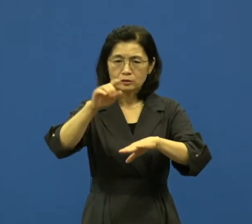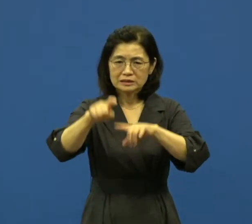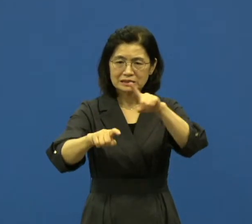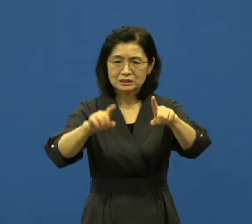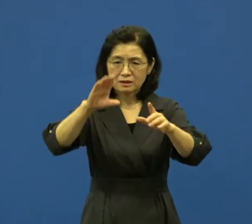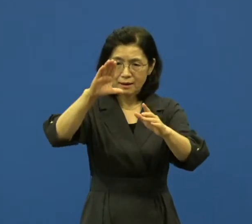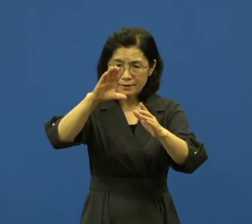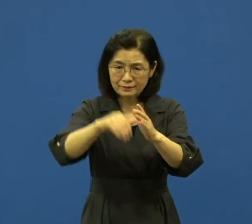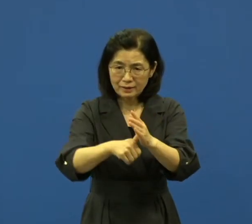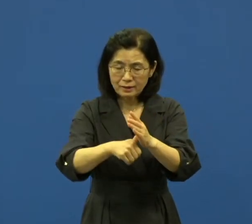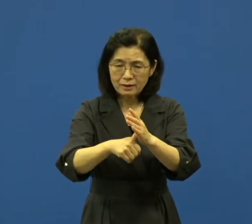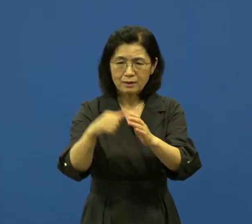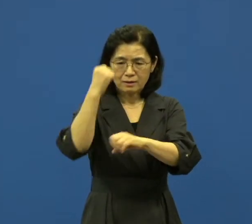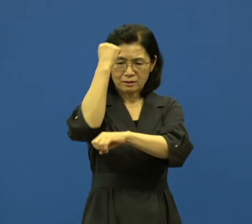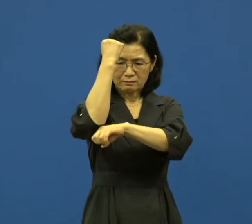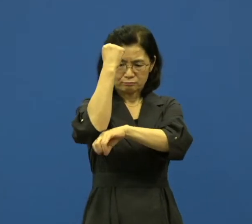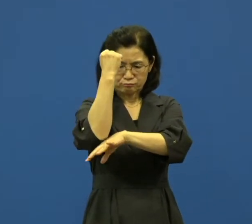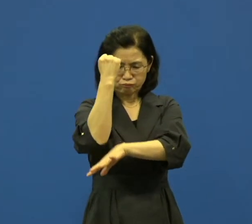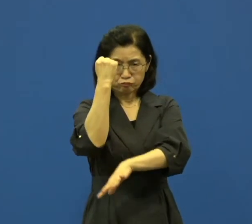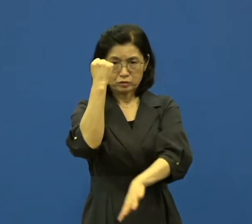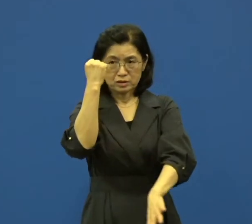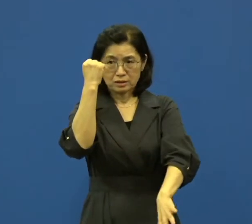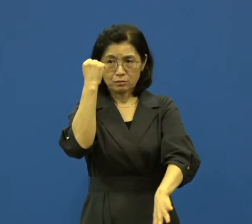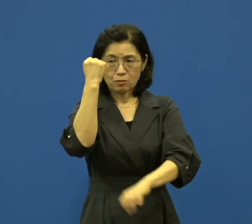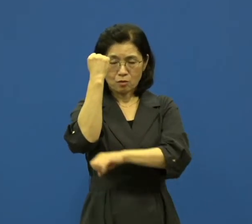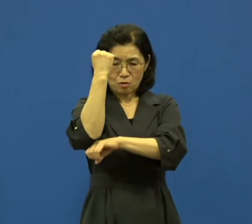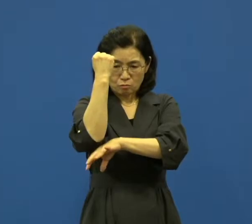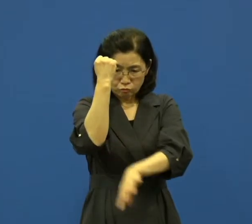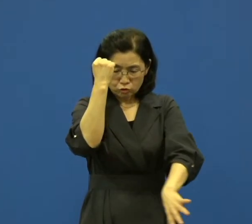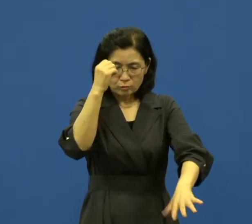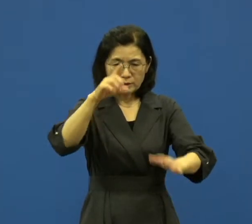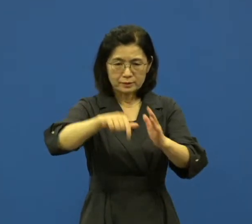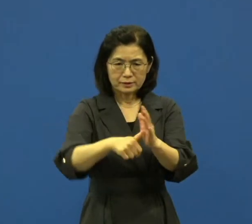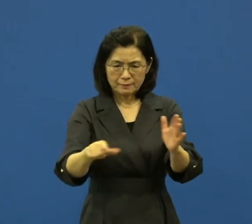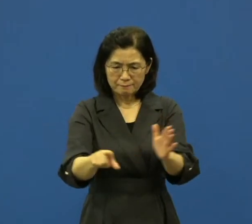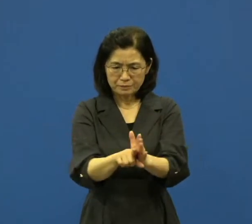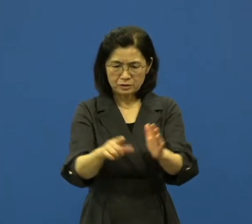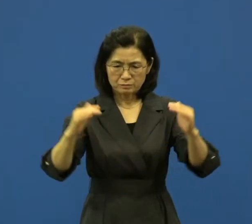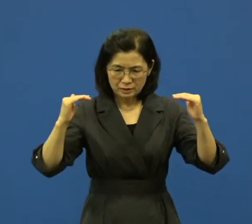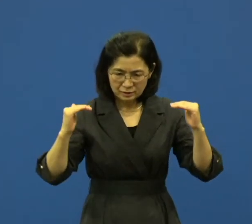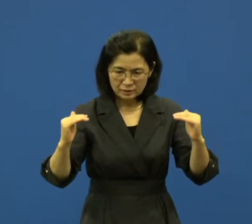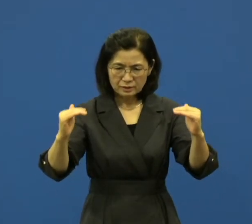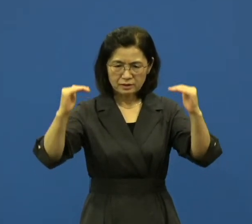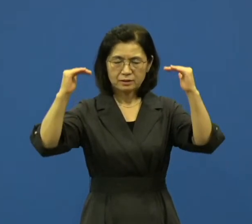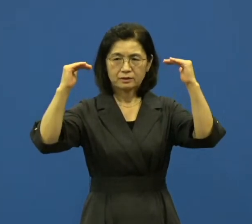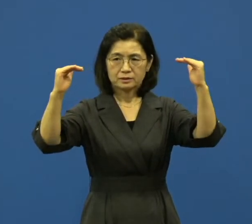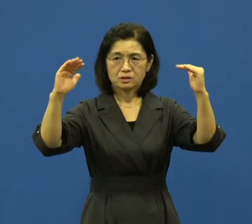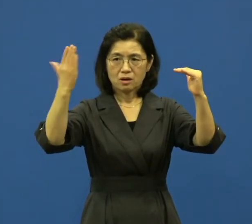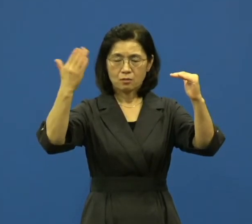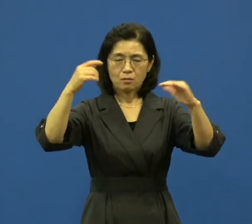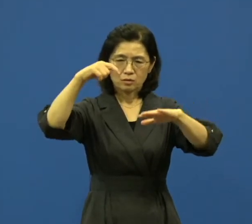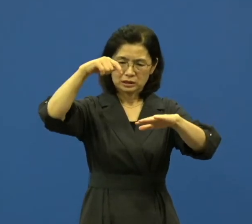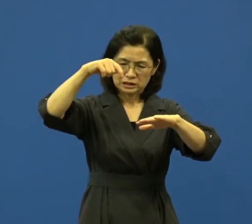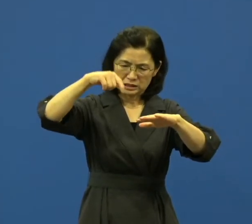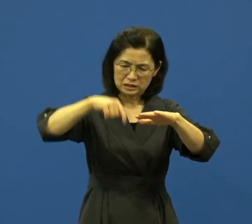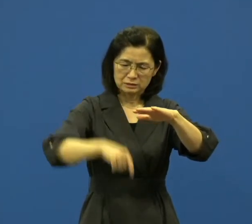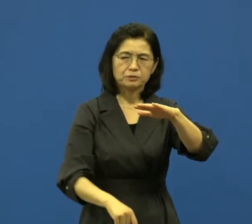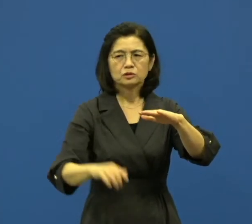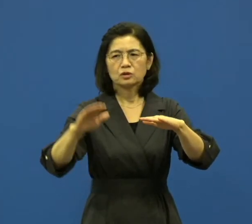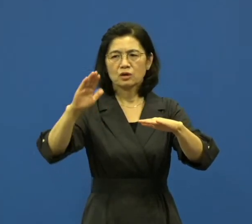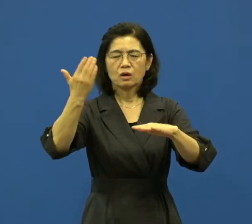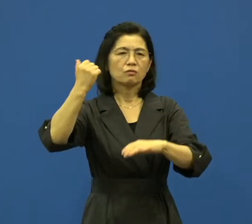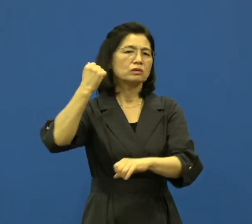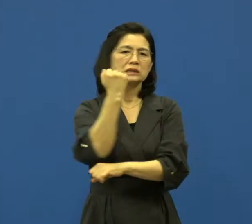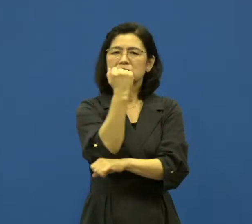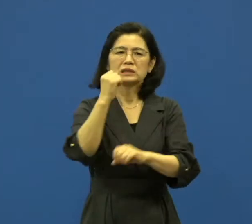말씀이 뿌리를 점점 내릴 때 믿음의 나무는 점점 커져가고 순종을 통해서 강화된 믿음은 흔들림이 없게